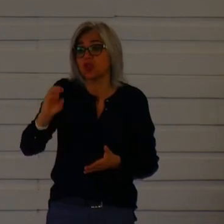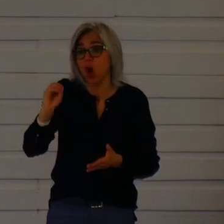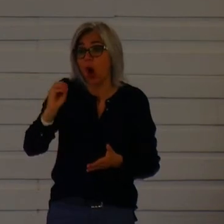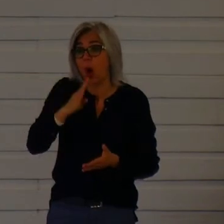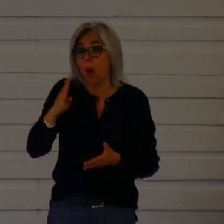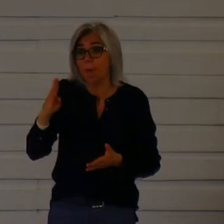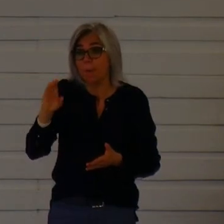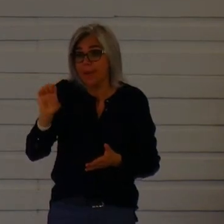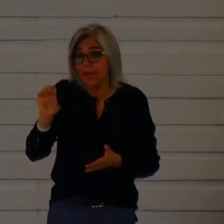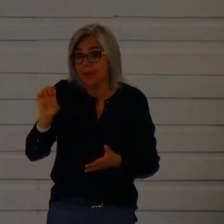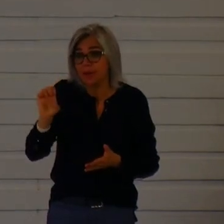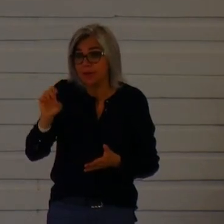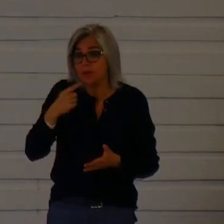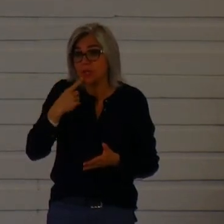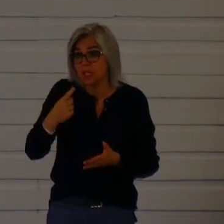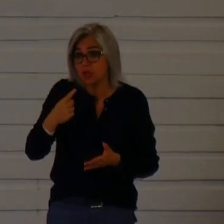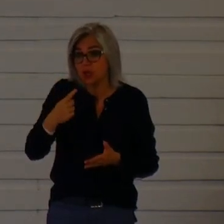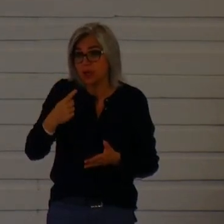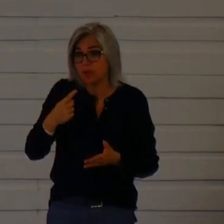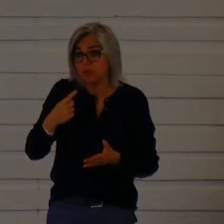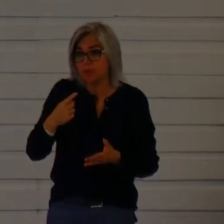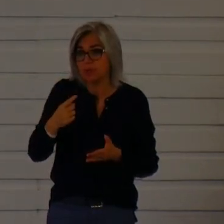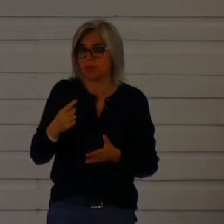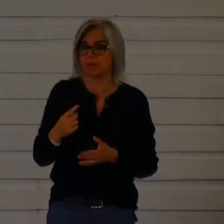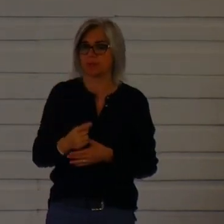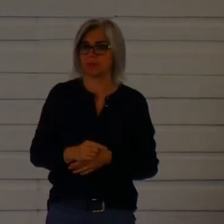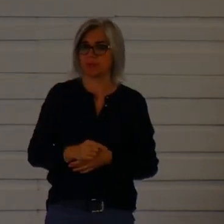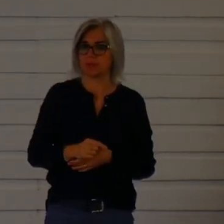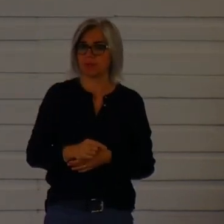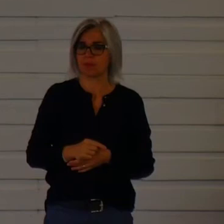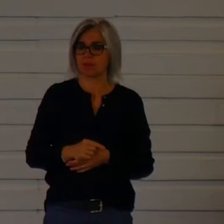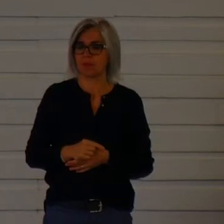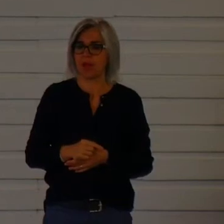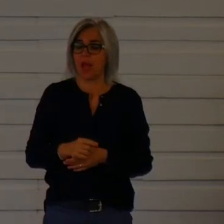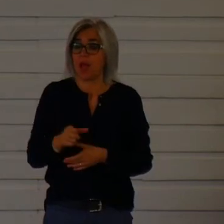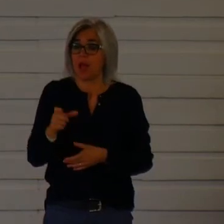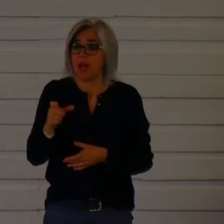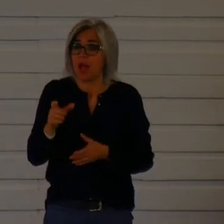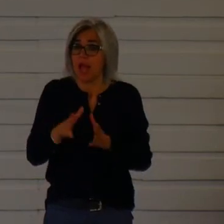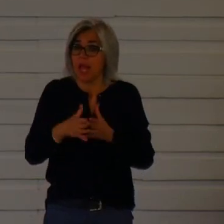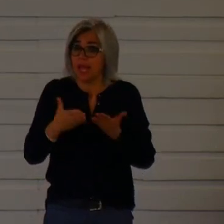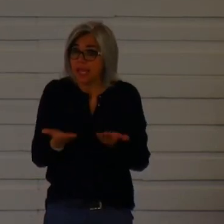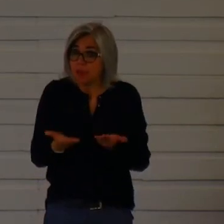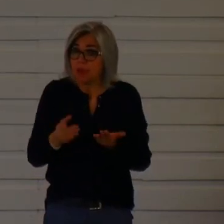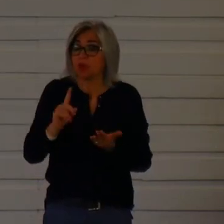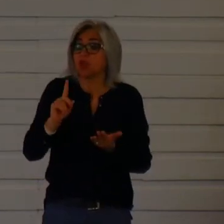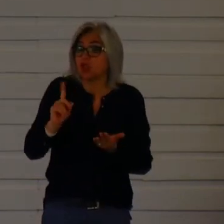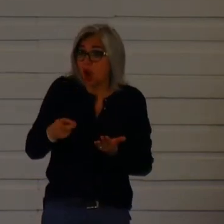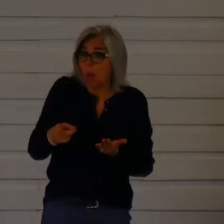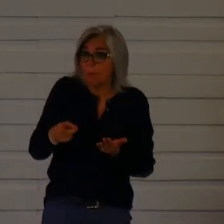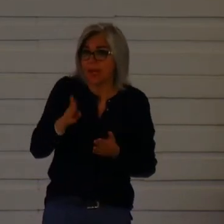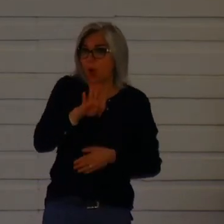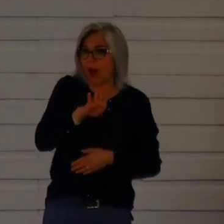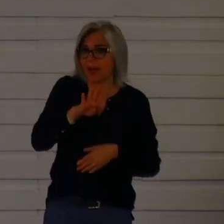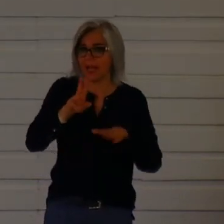Giobbe contiene 42 capitoli. Fino al 38esimo capitolo Dio non parla. Ascolta